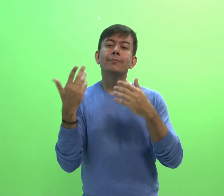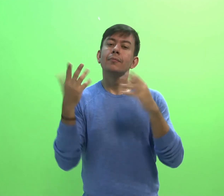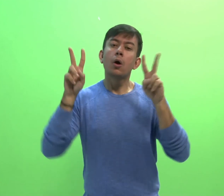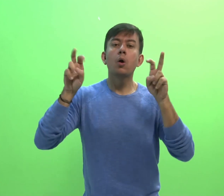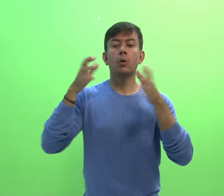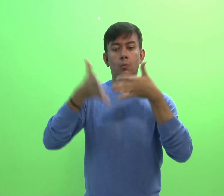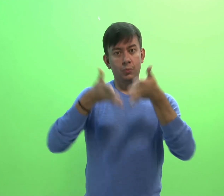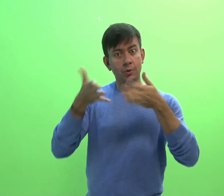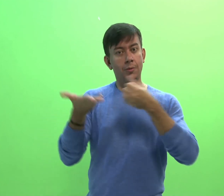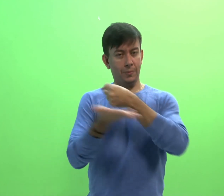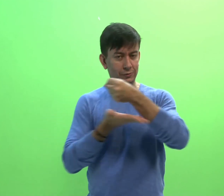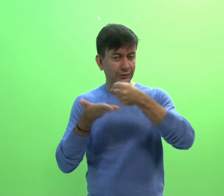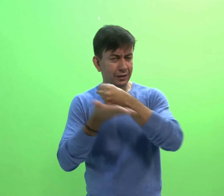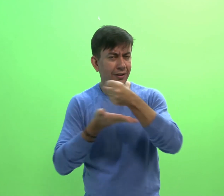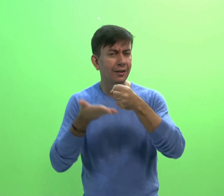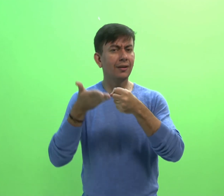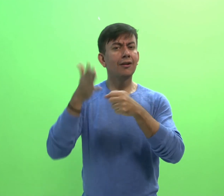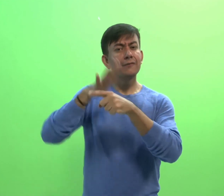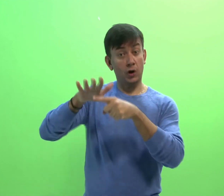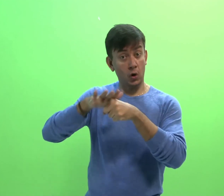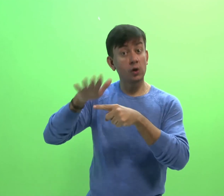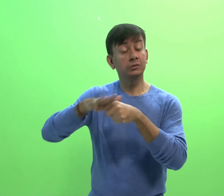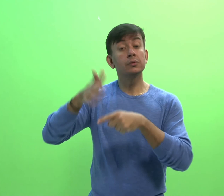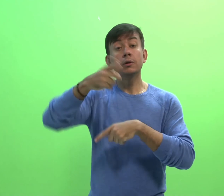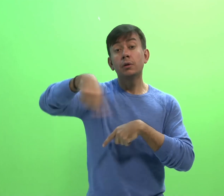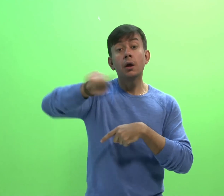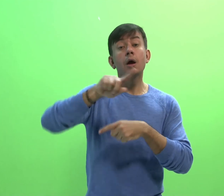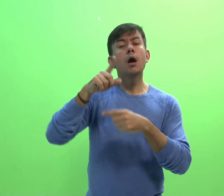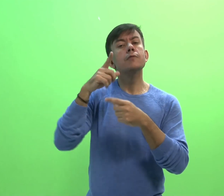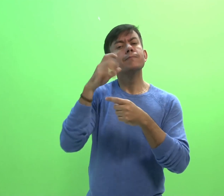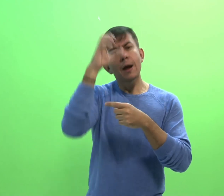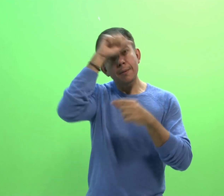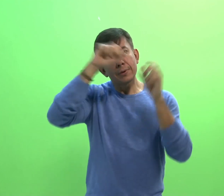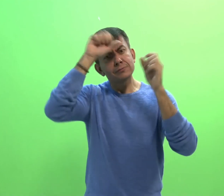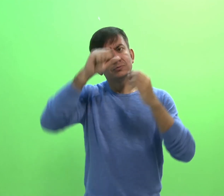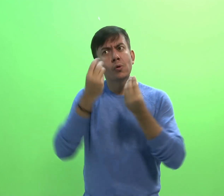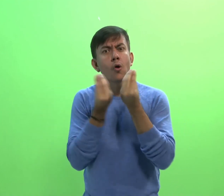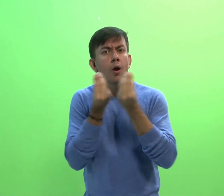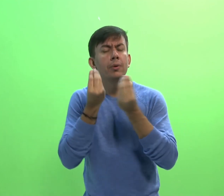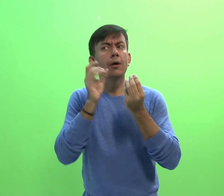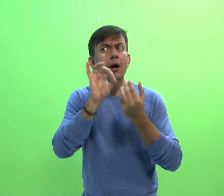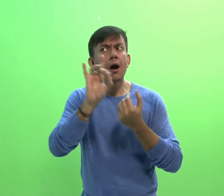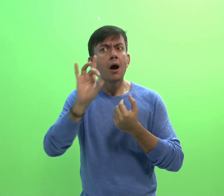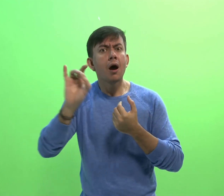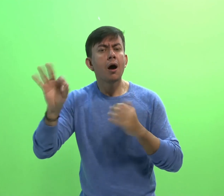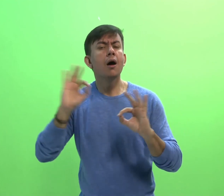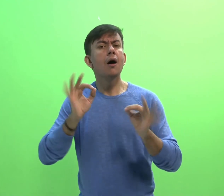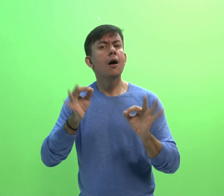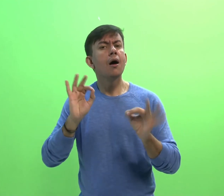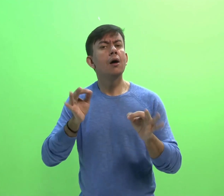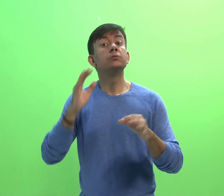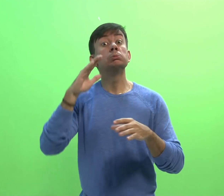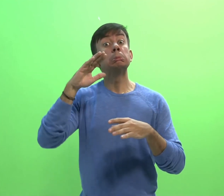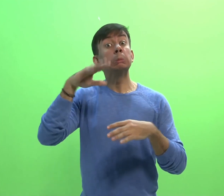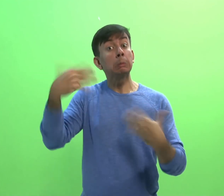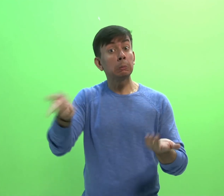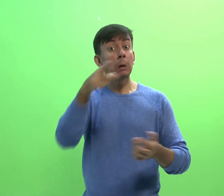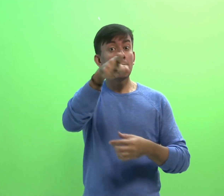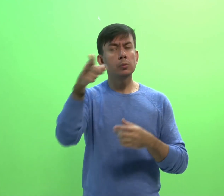sobre a fonologia da língua de sinais, de modo básico. Vocês irão aprender cada um desses pontos. E vocês